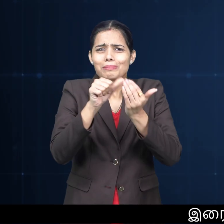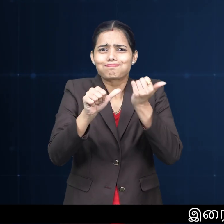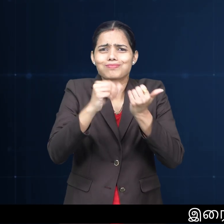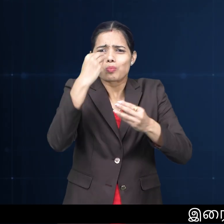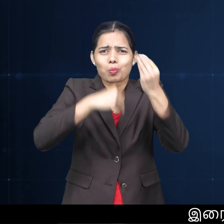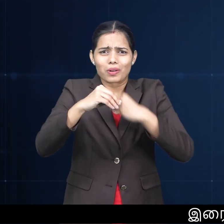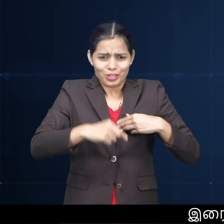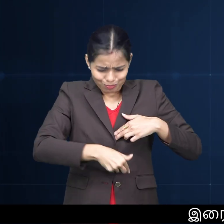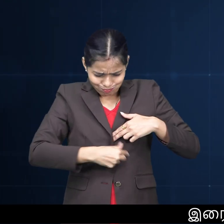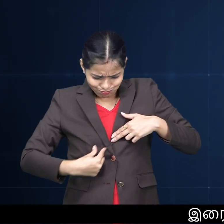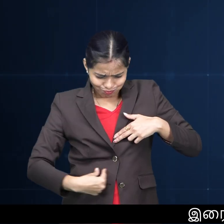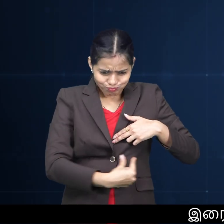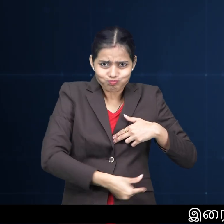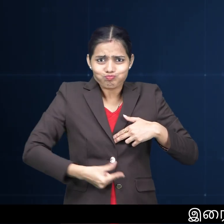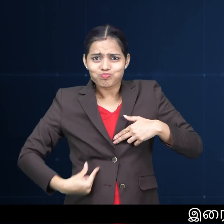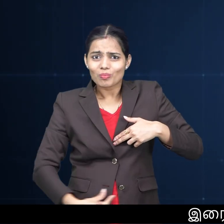இரைப்பை குழம்பு.